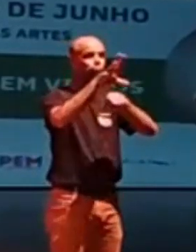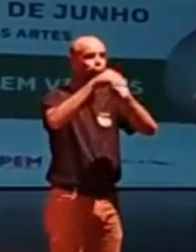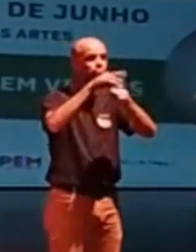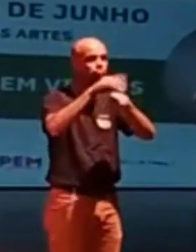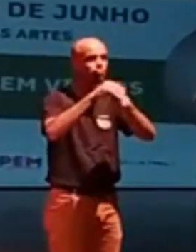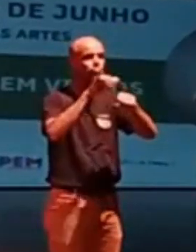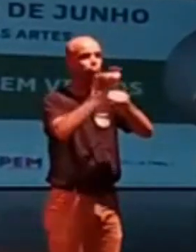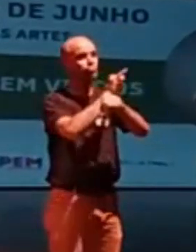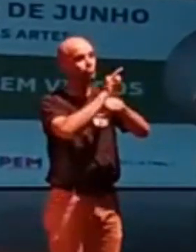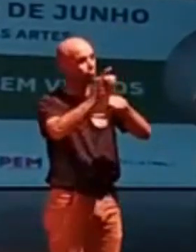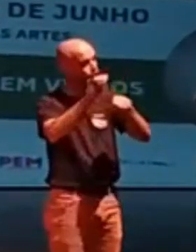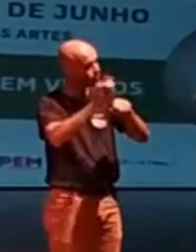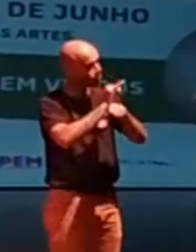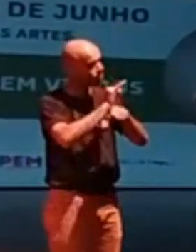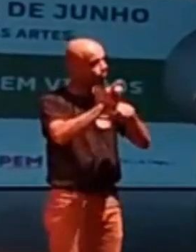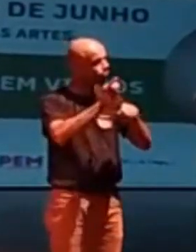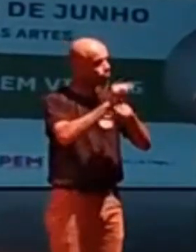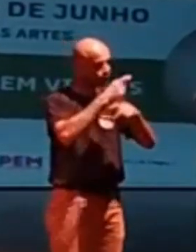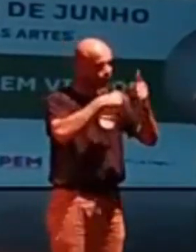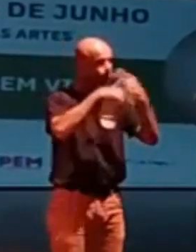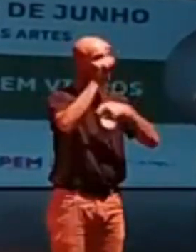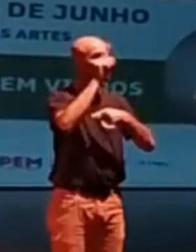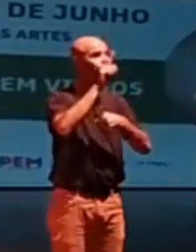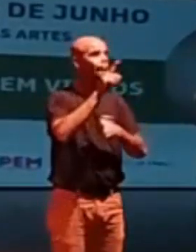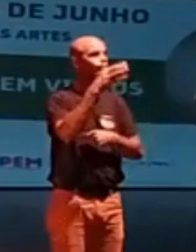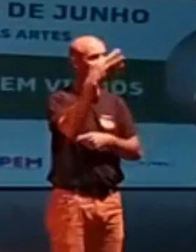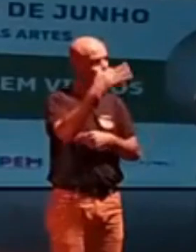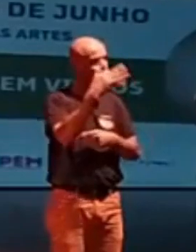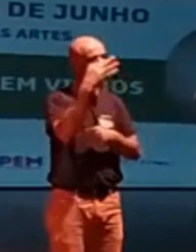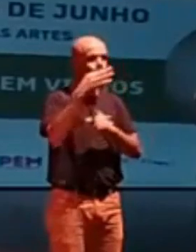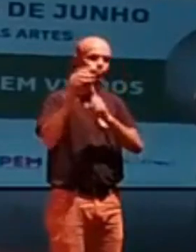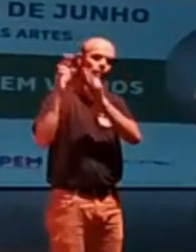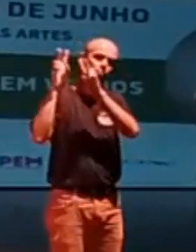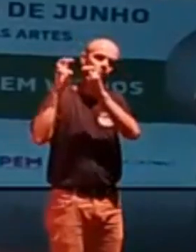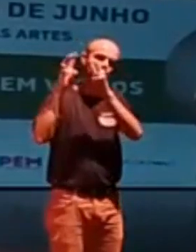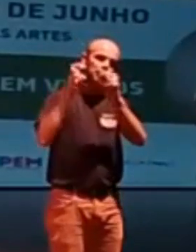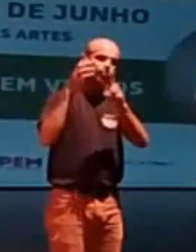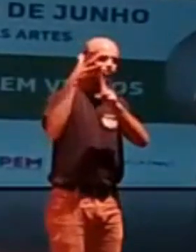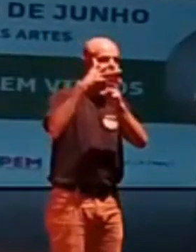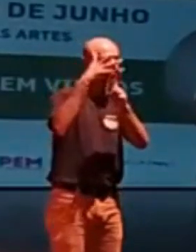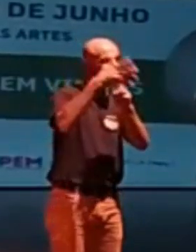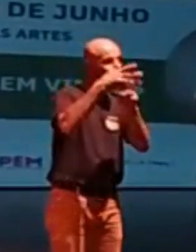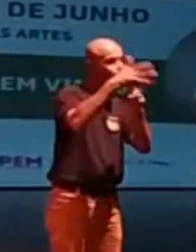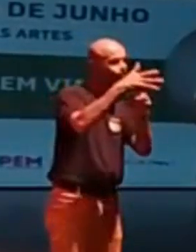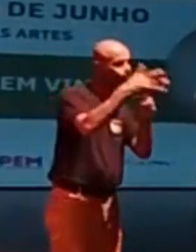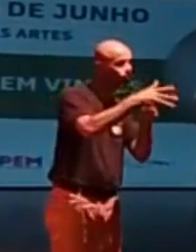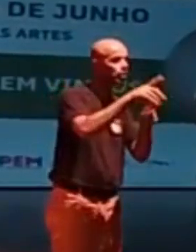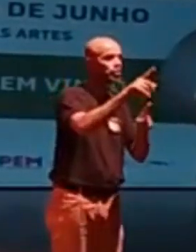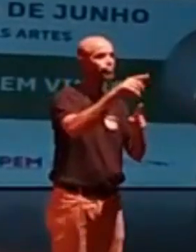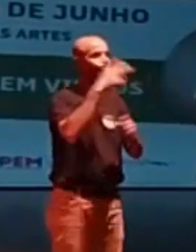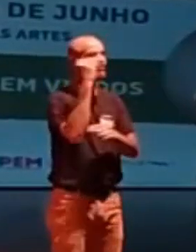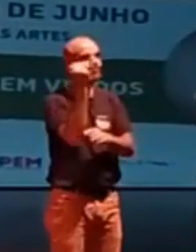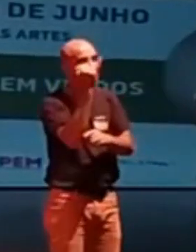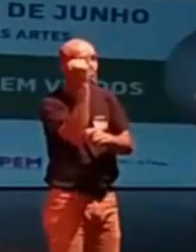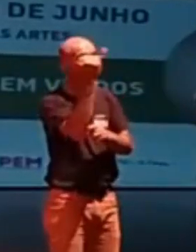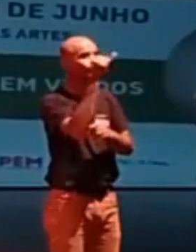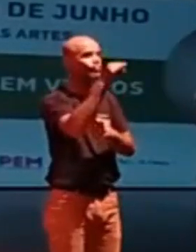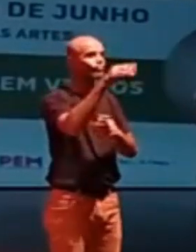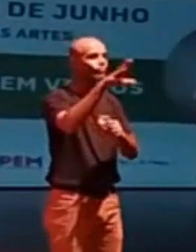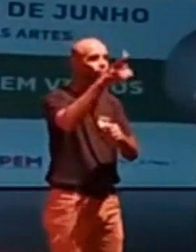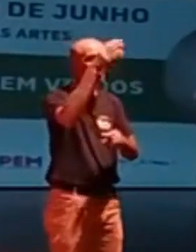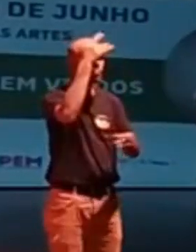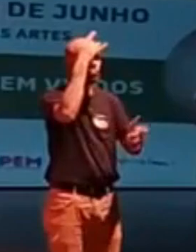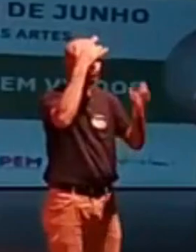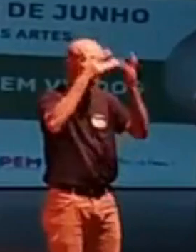de aprimoramento. Tenho certeza que todos os temas que forem abordados aqui serão de muita relevância para